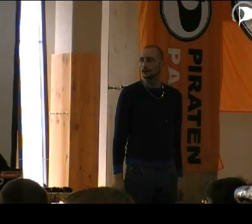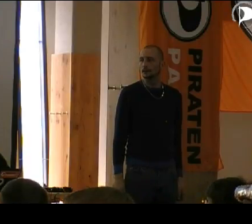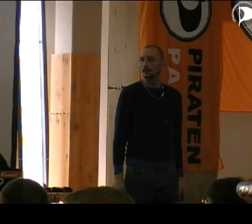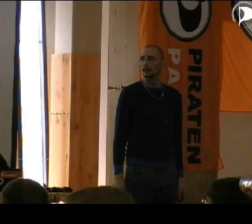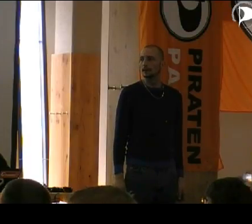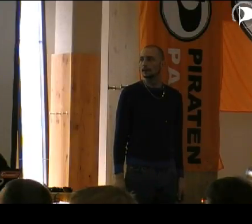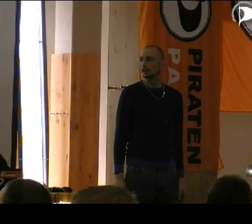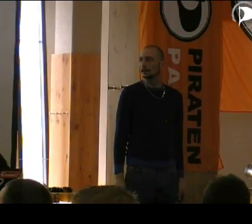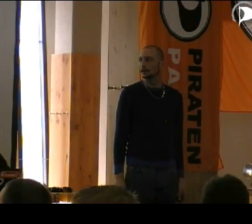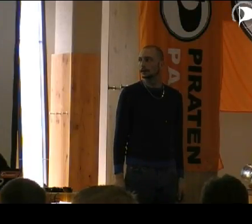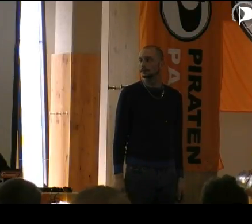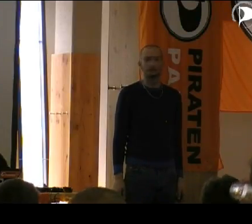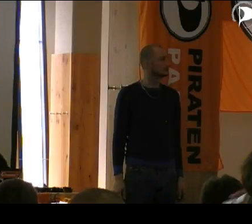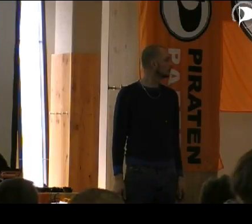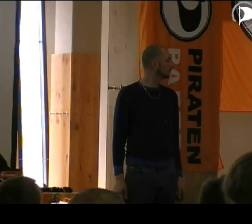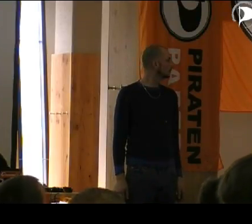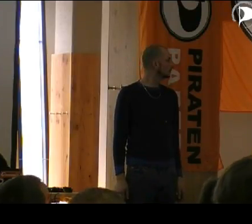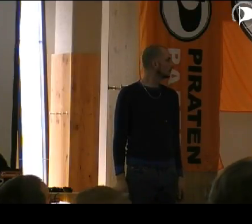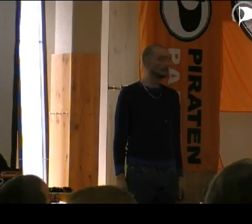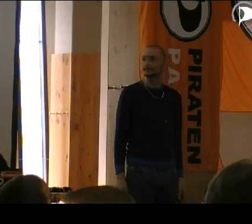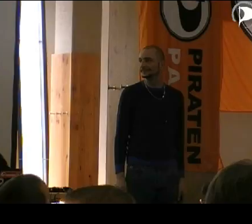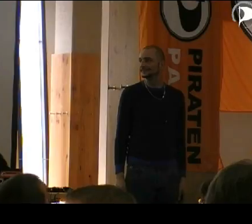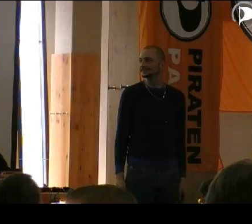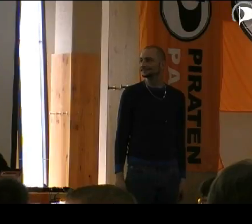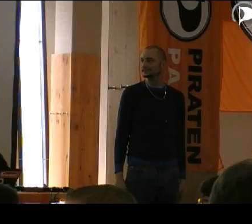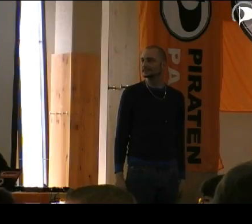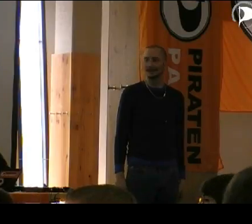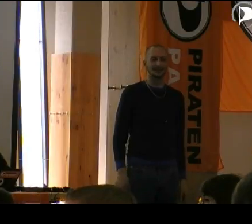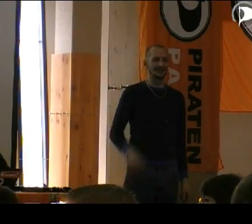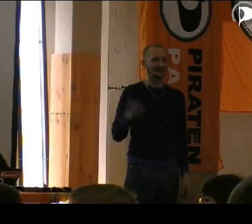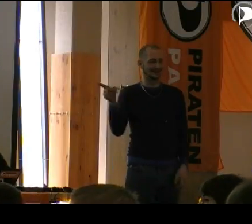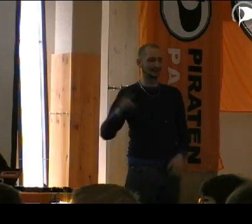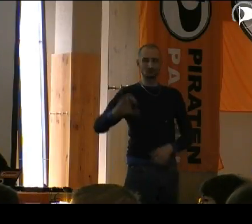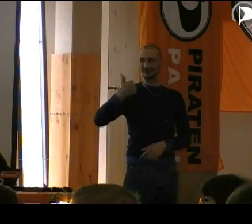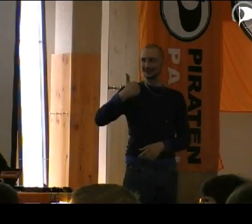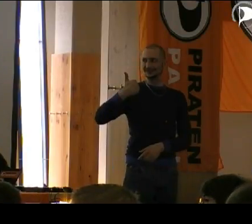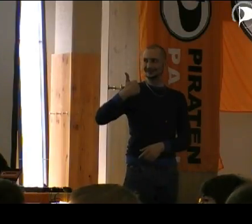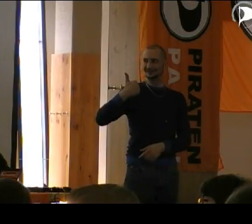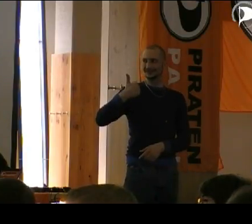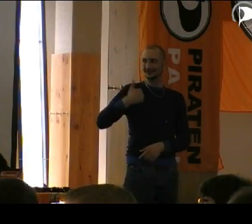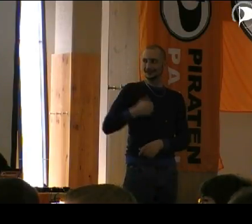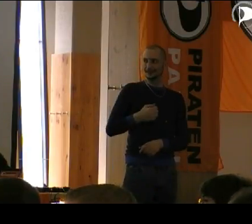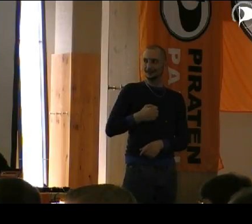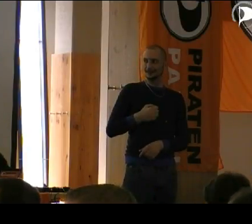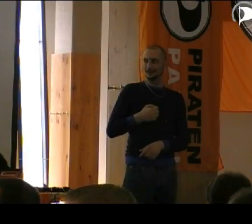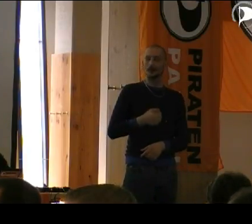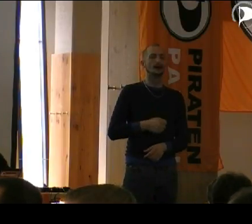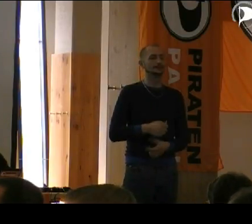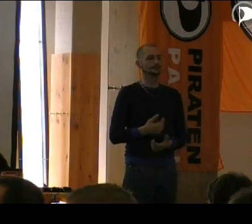also noch mal fragen was mache ich bloß ja einig also